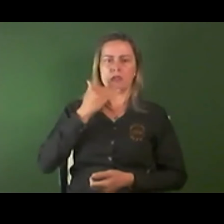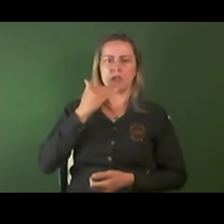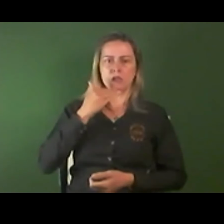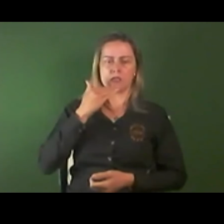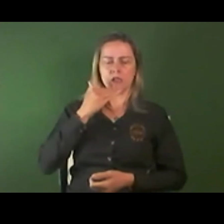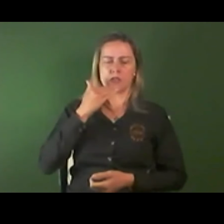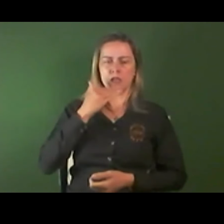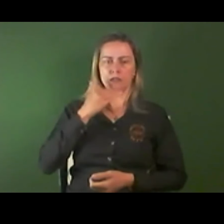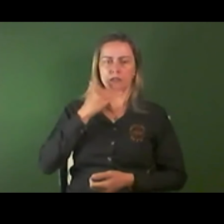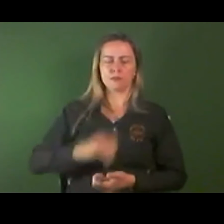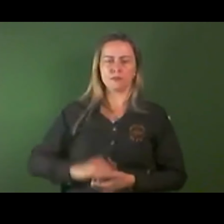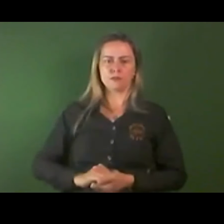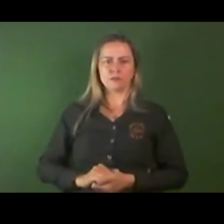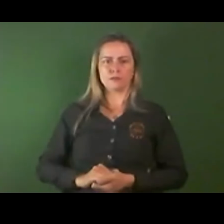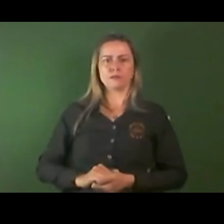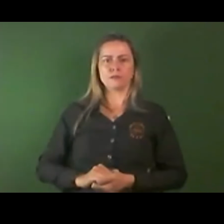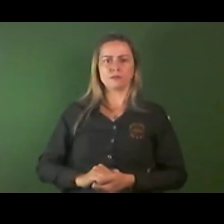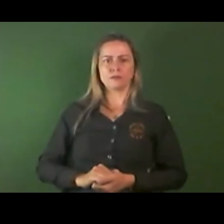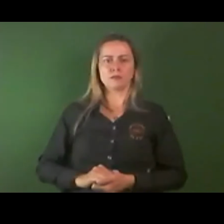danificada.